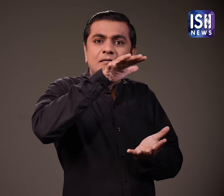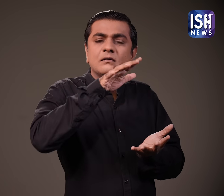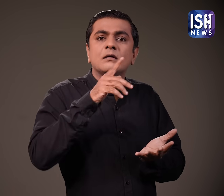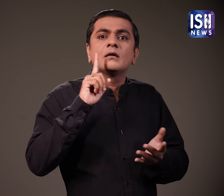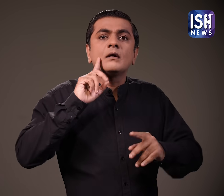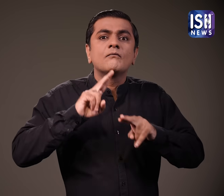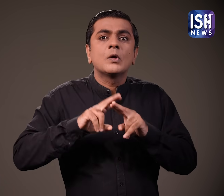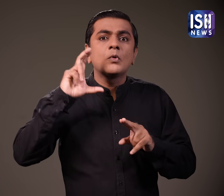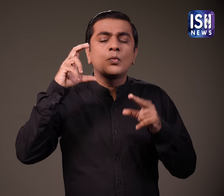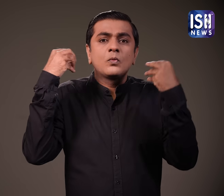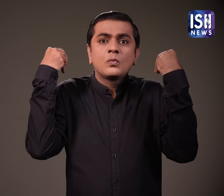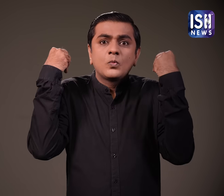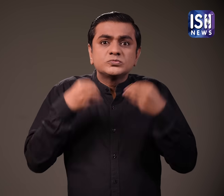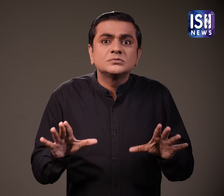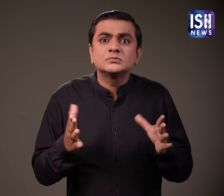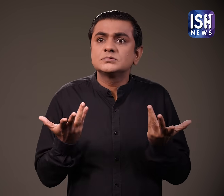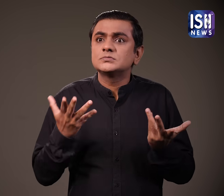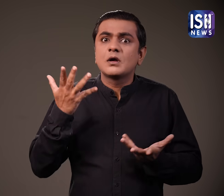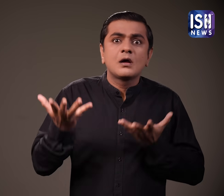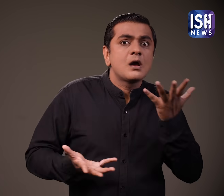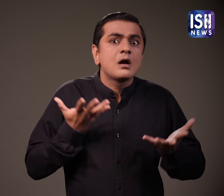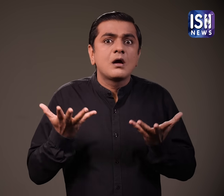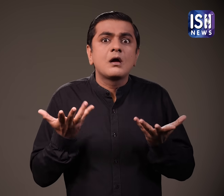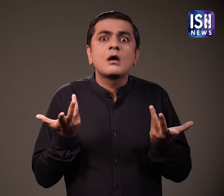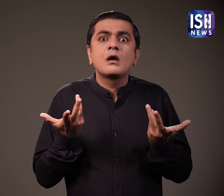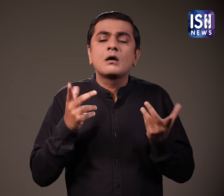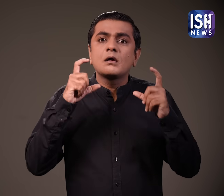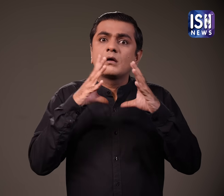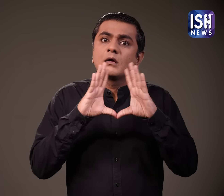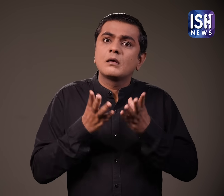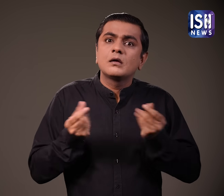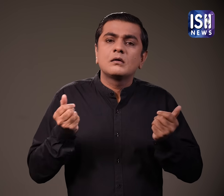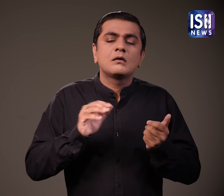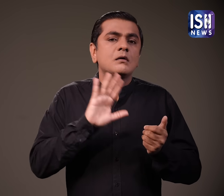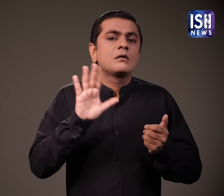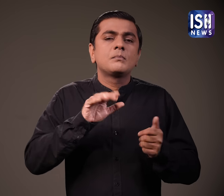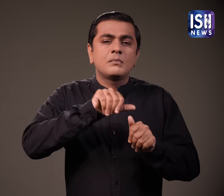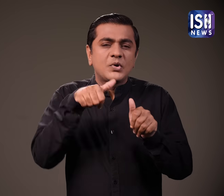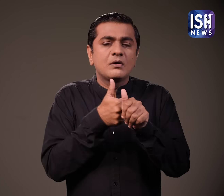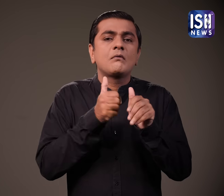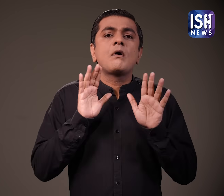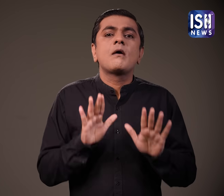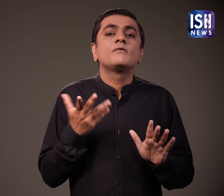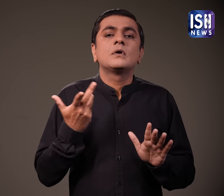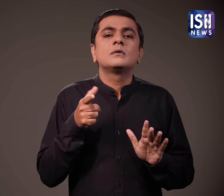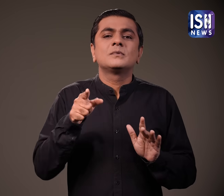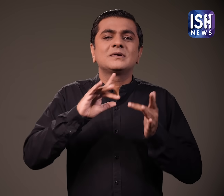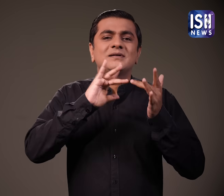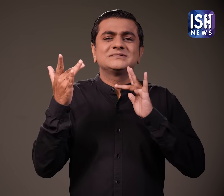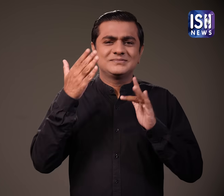सहजी हुई होती है फोन और सभी तस्वीरे खोने के बज़ाए इन सभी का गूगल फोटोस